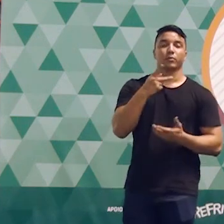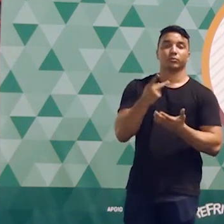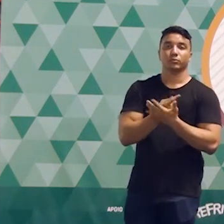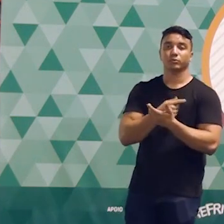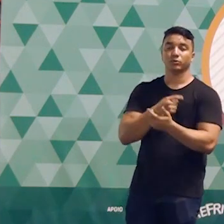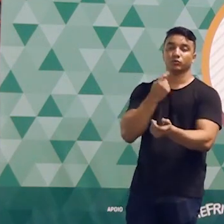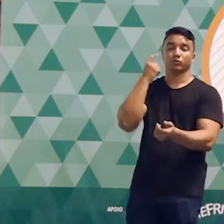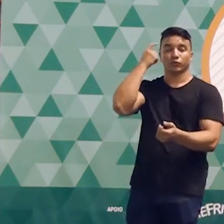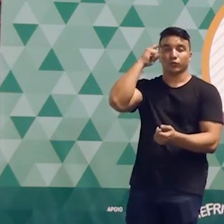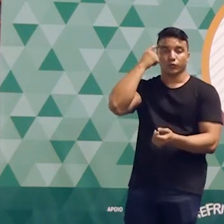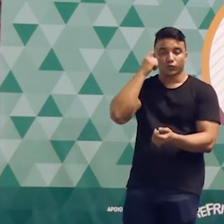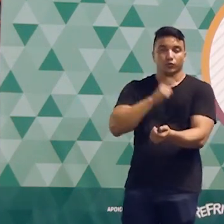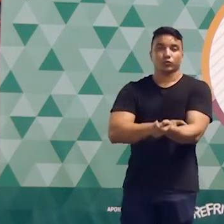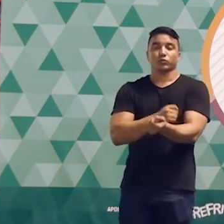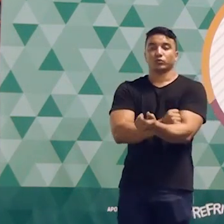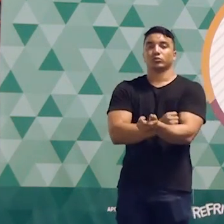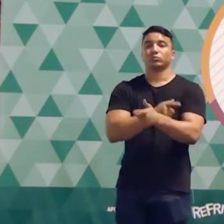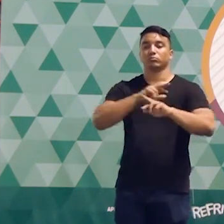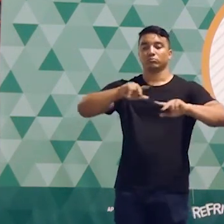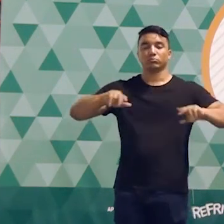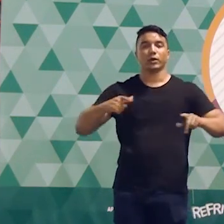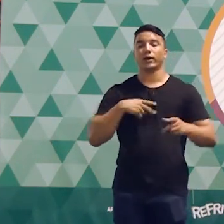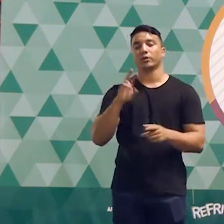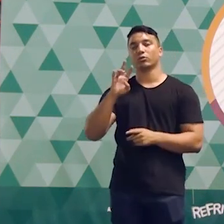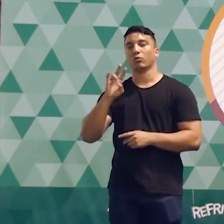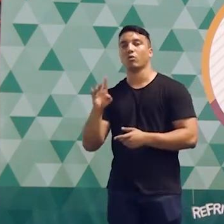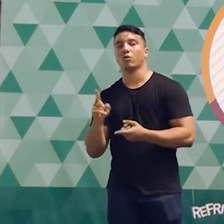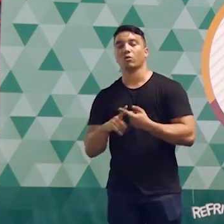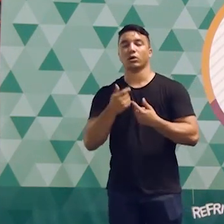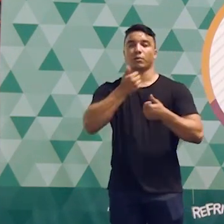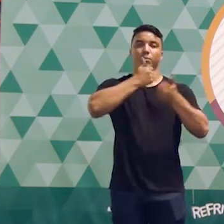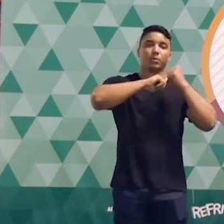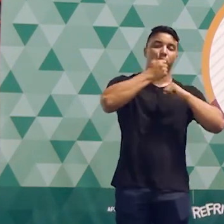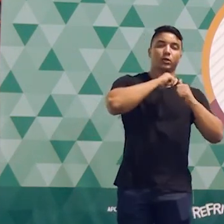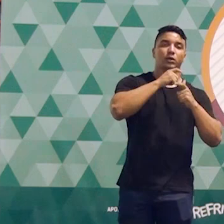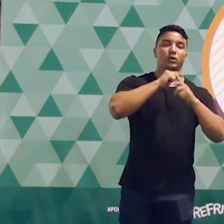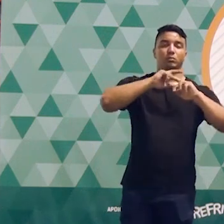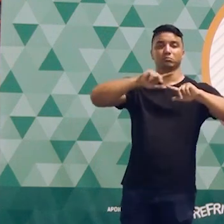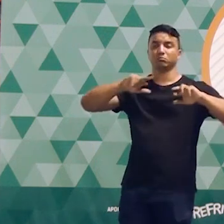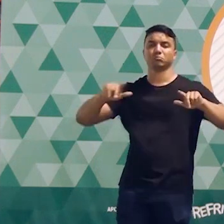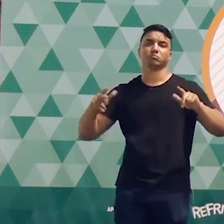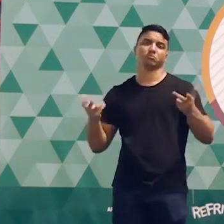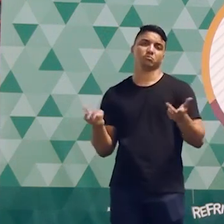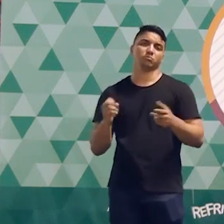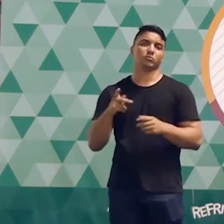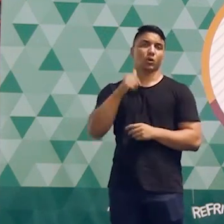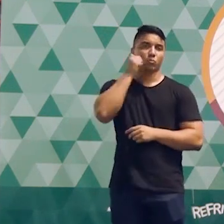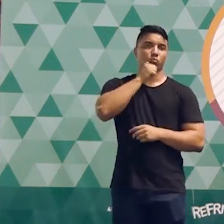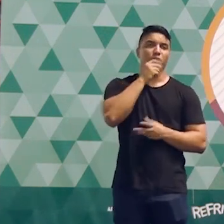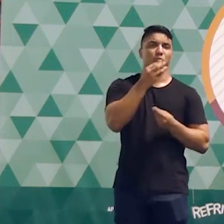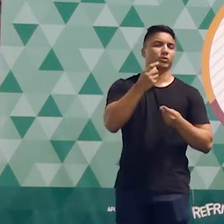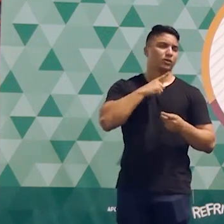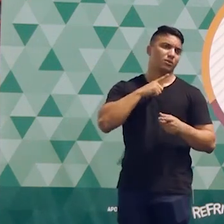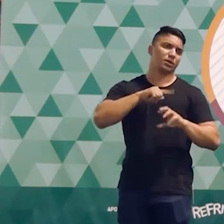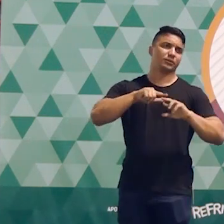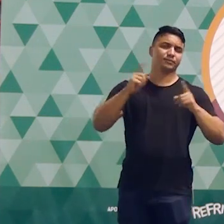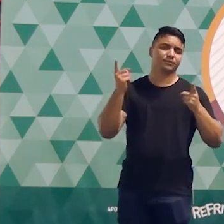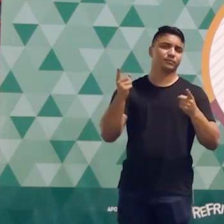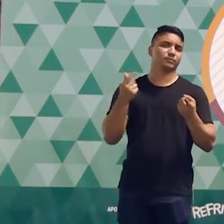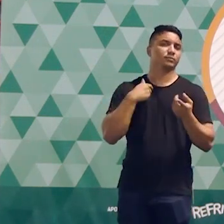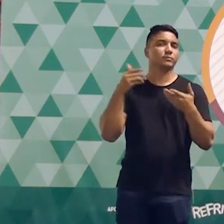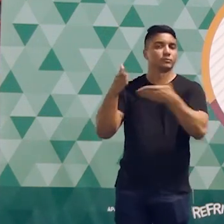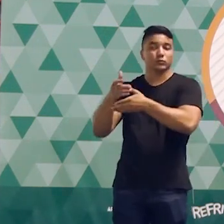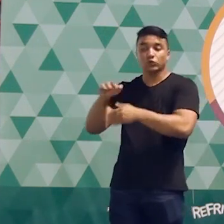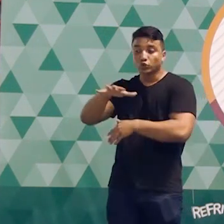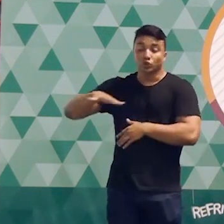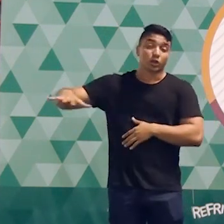pelos vícios químicos, certo? Isso vai de drogas a bebidas, enfim. Tudo bem, tem muita mulher aí tomando muita cachaça hoje, mas mesmo assim,